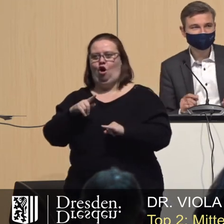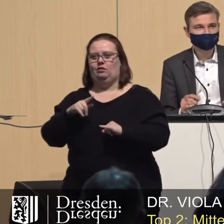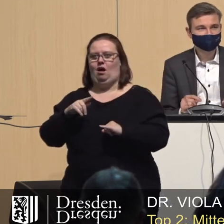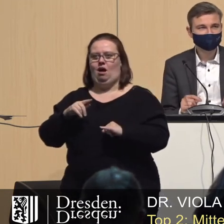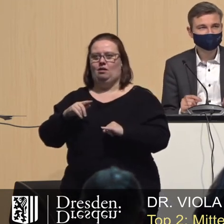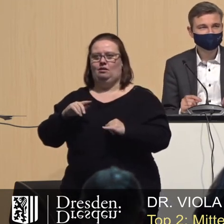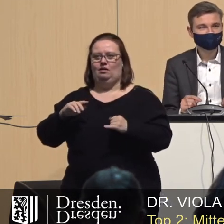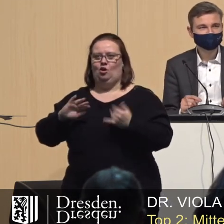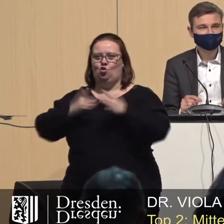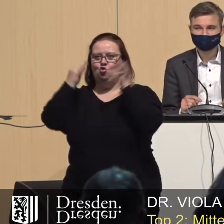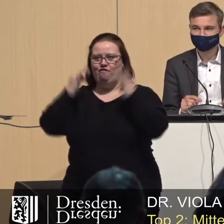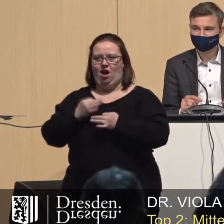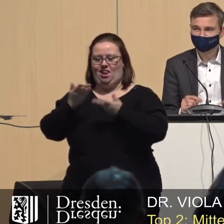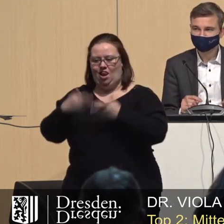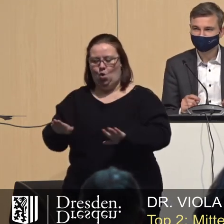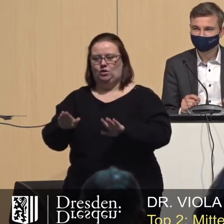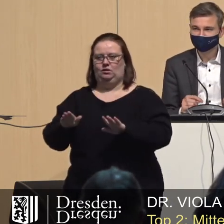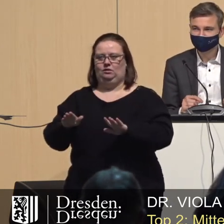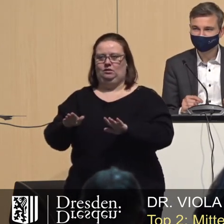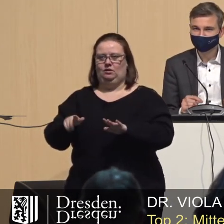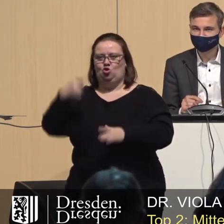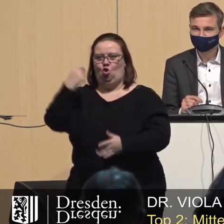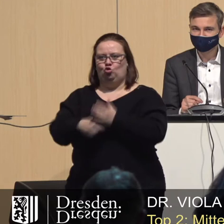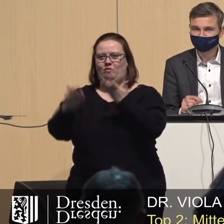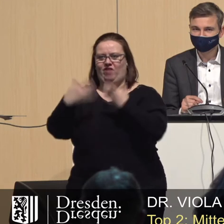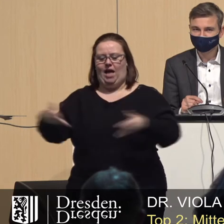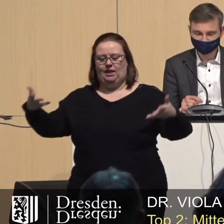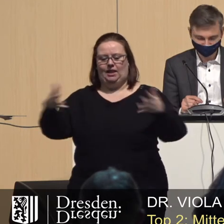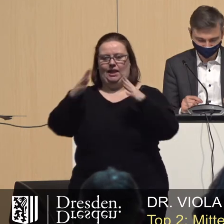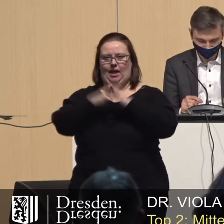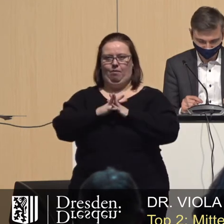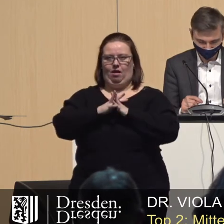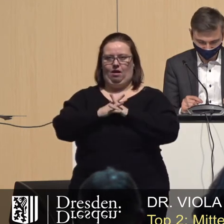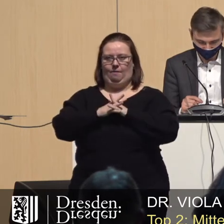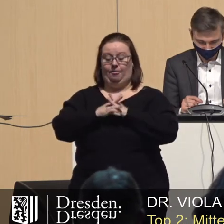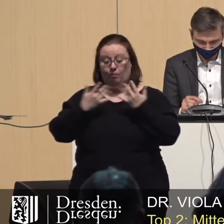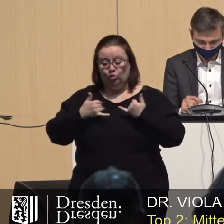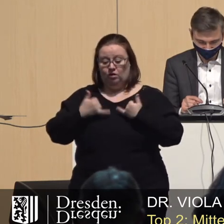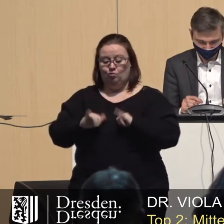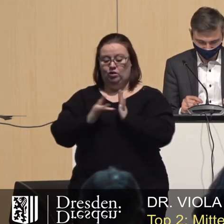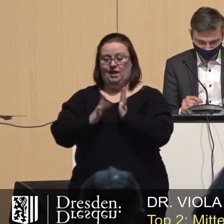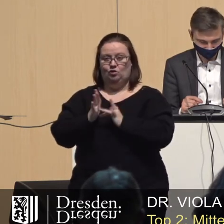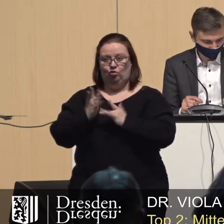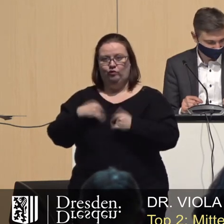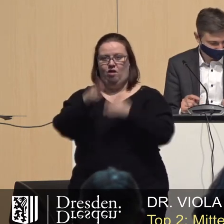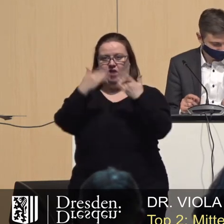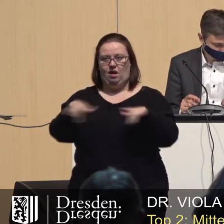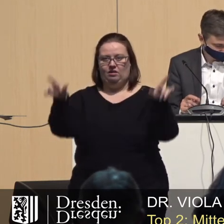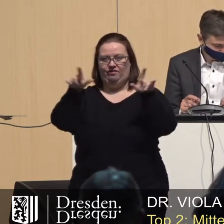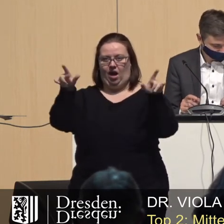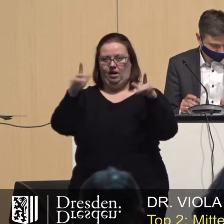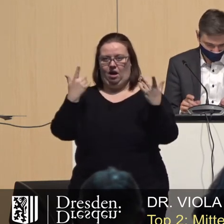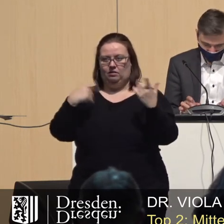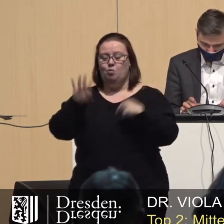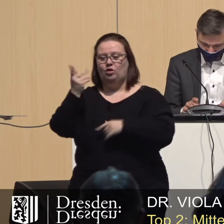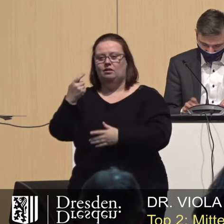glühweinlosen, konsumfreien Krippe. Die Geburt Jesu ist der Grund für Weihnachten. Einen kommerziellen